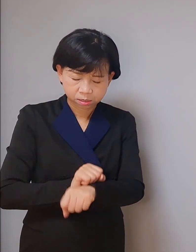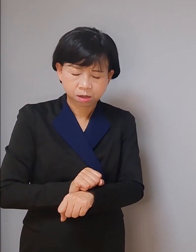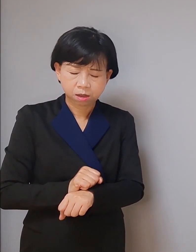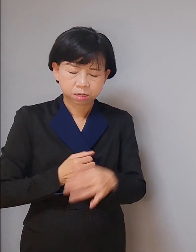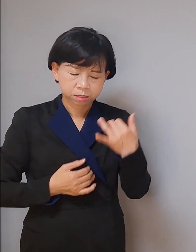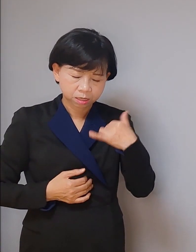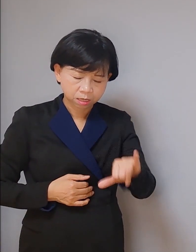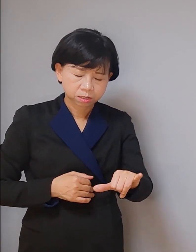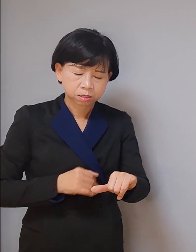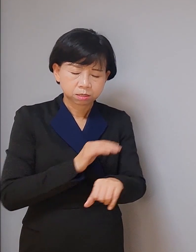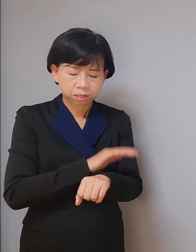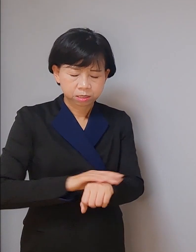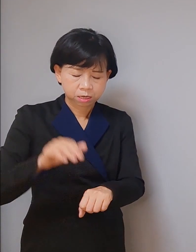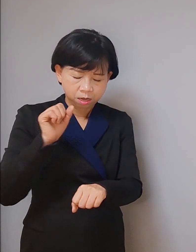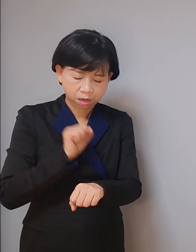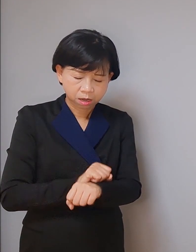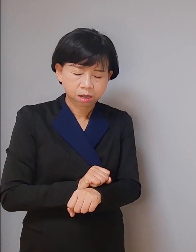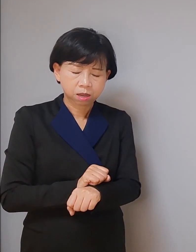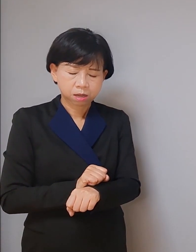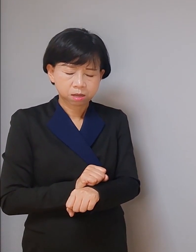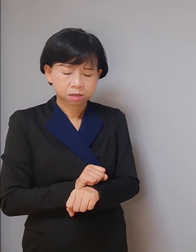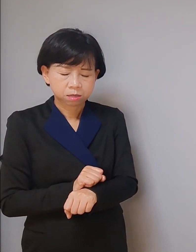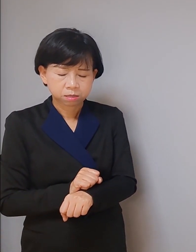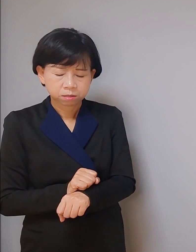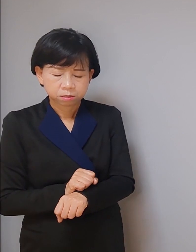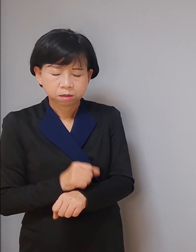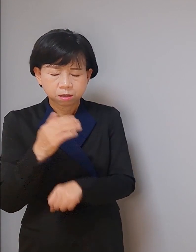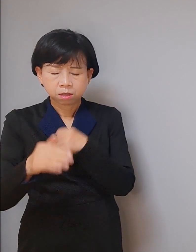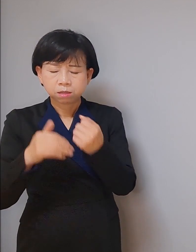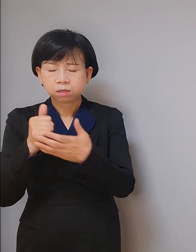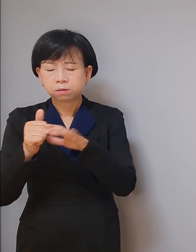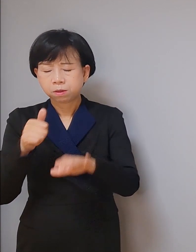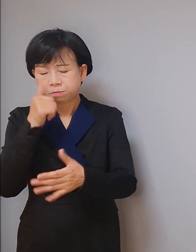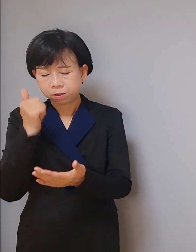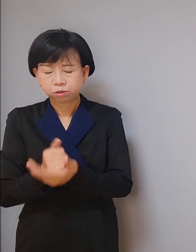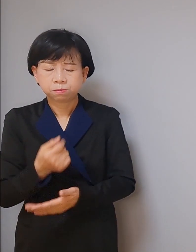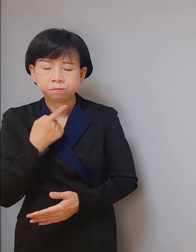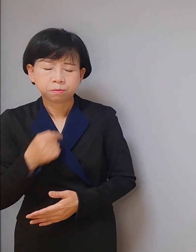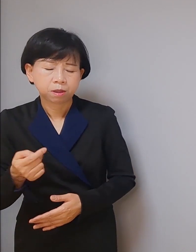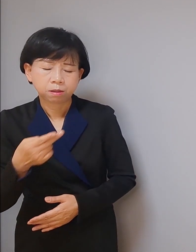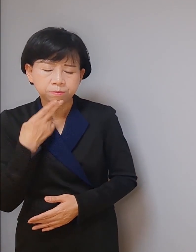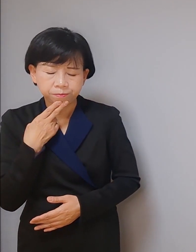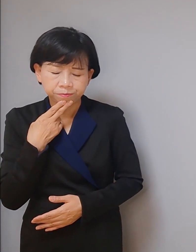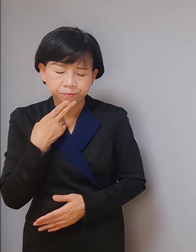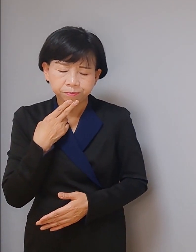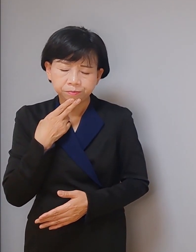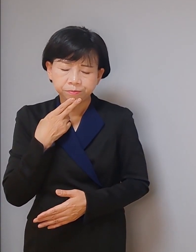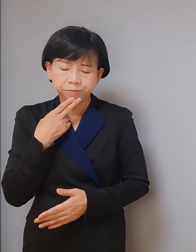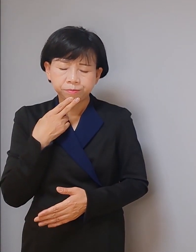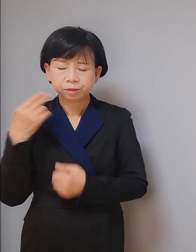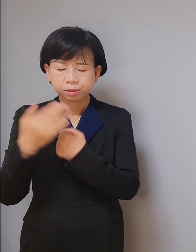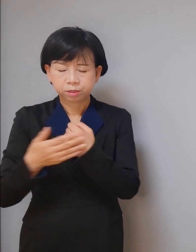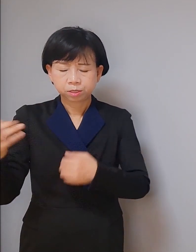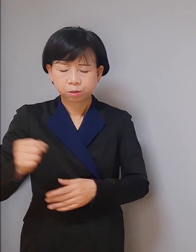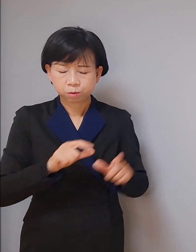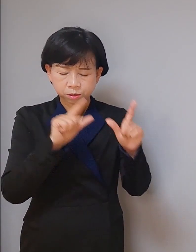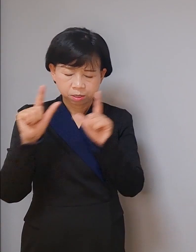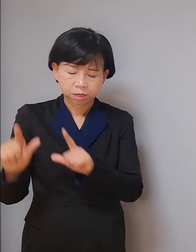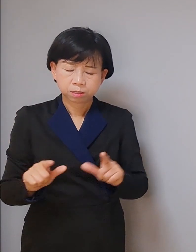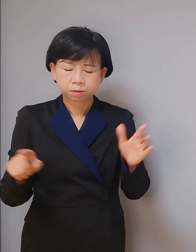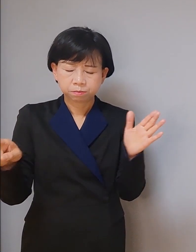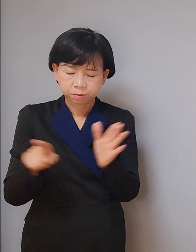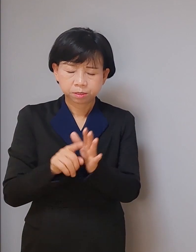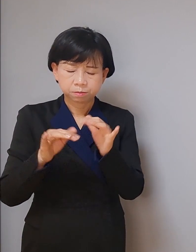잘 돌봐서 하나님 앞에서 죄짓지 말고 하나님의 은혜로 살아가는 믿음의 영향력 있는